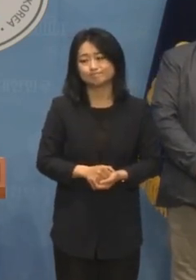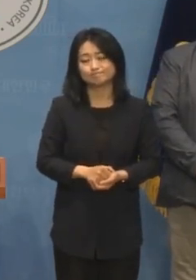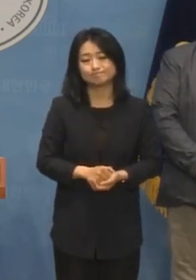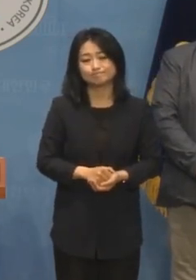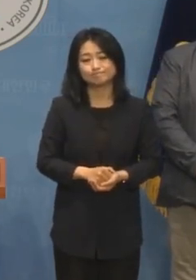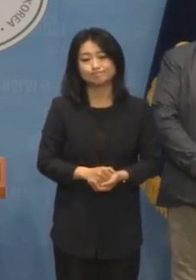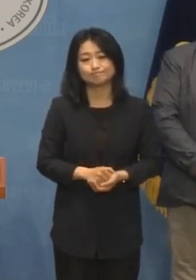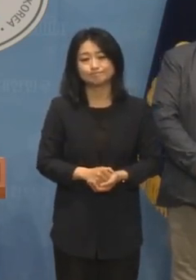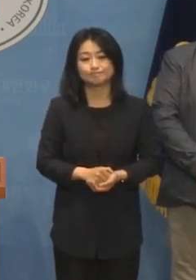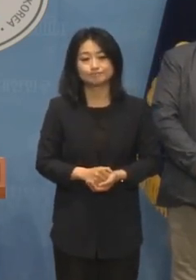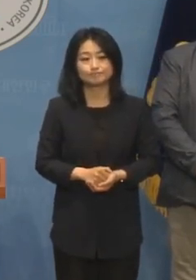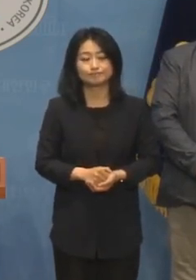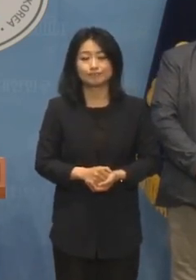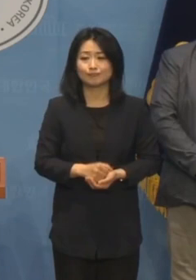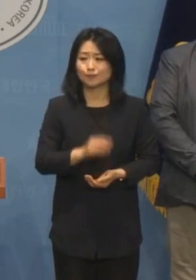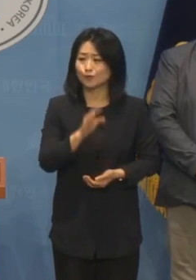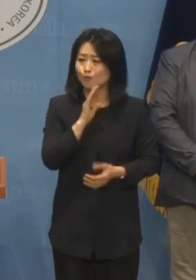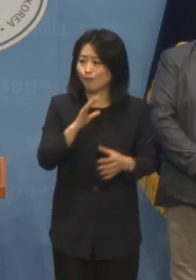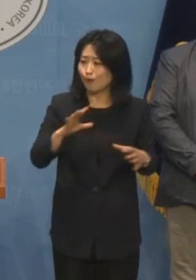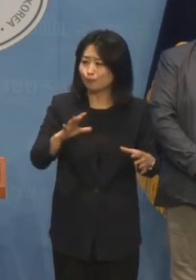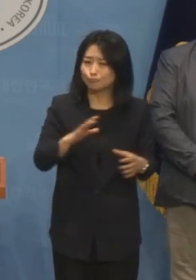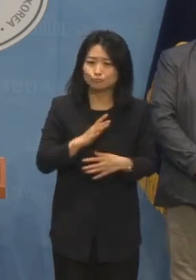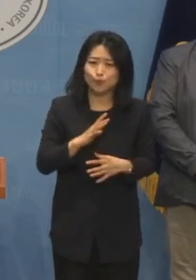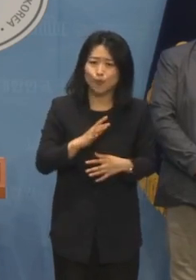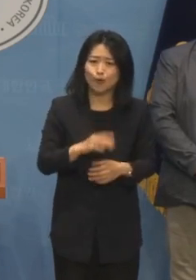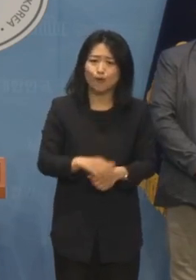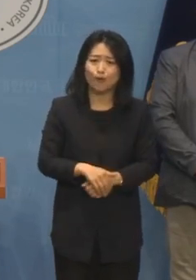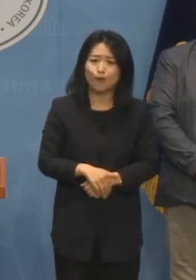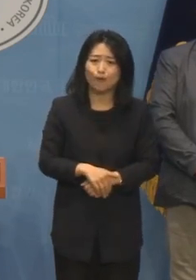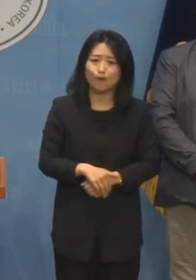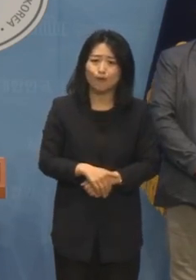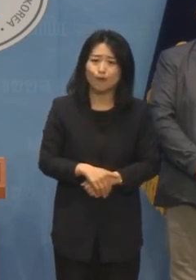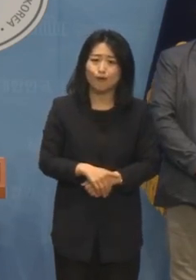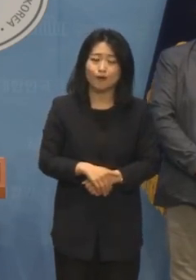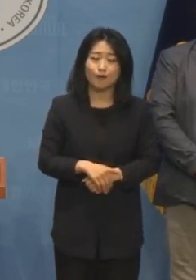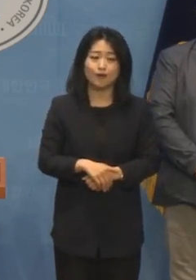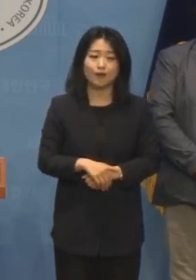했습니다. 정말 무서운 현실입니다.